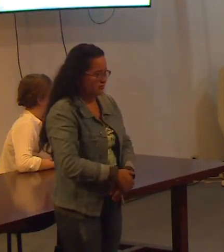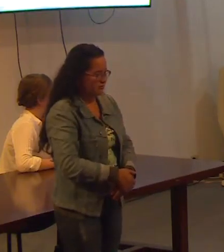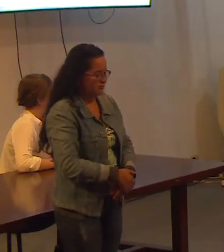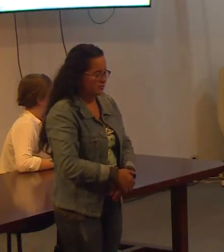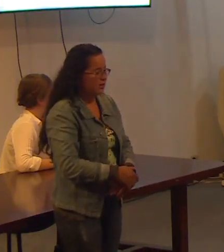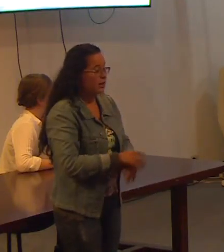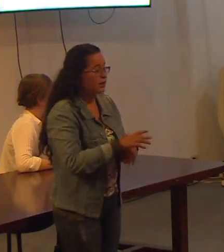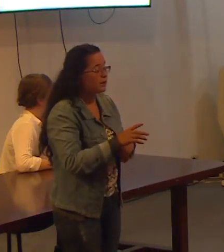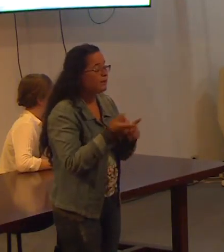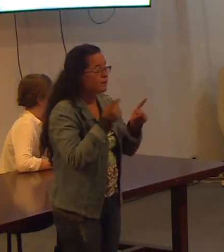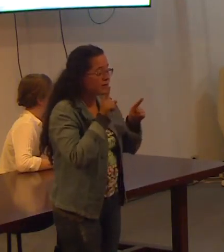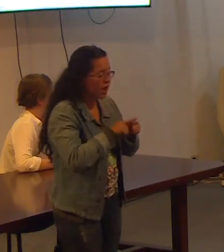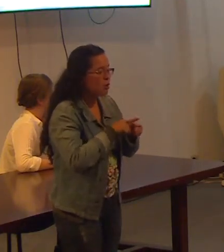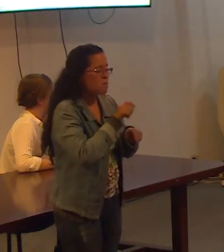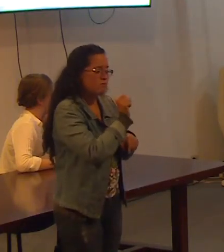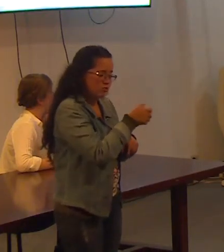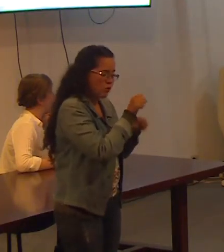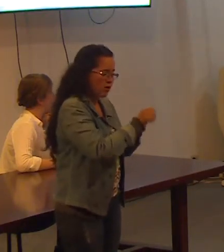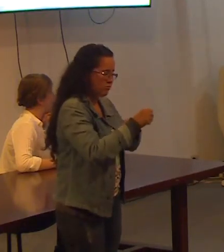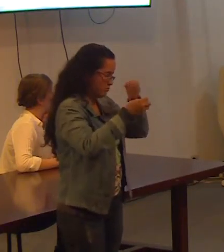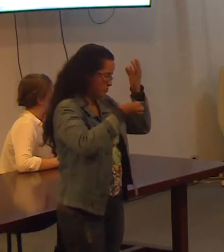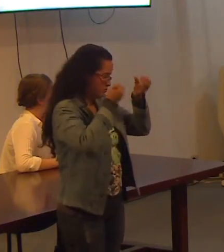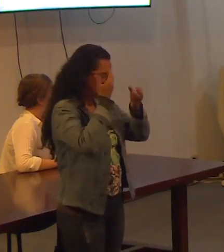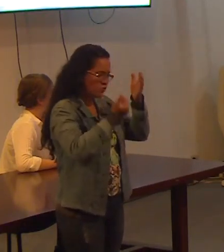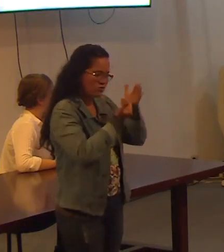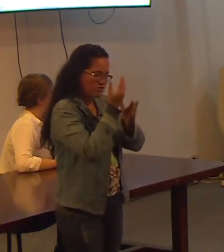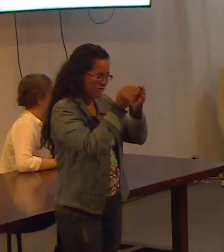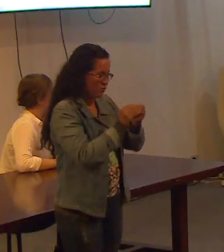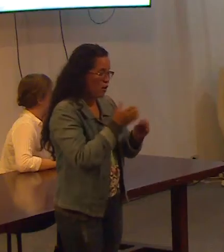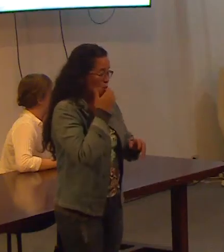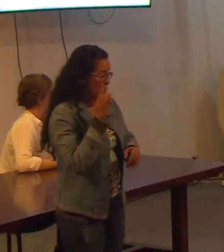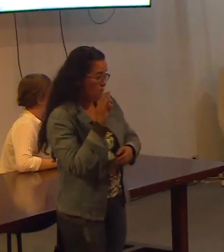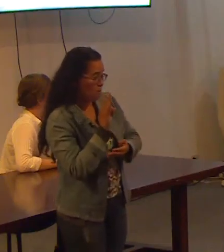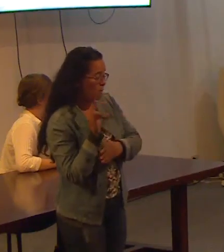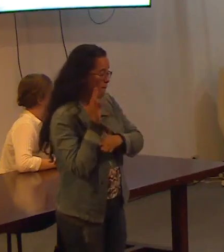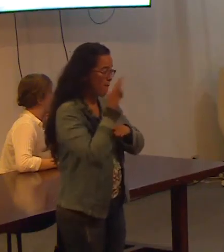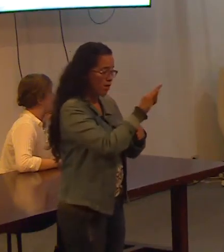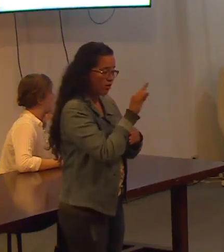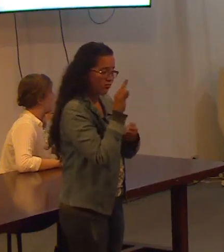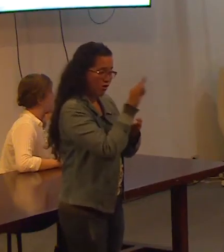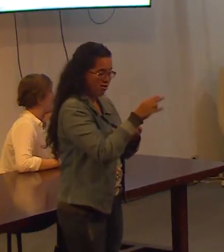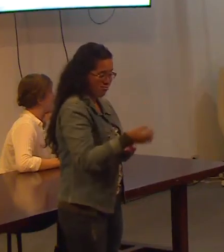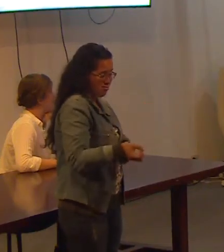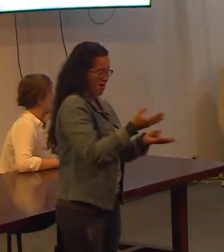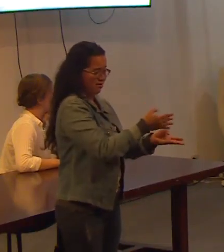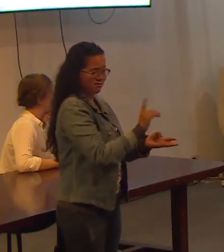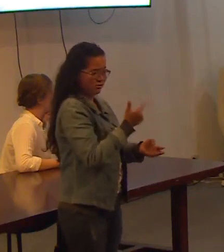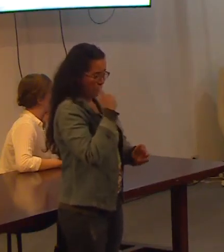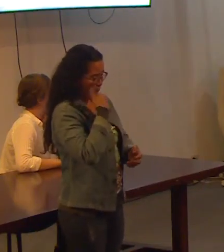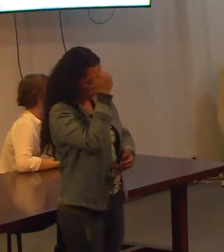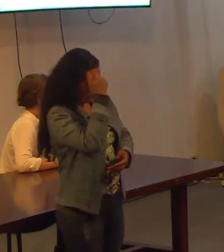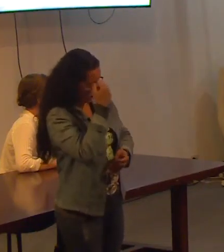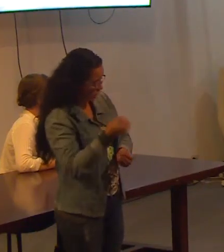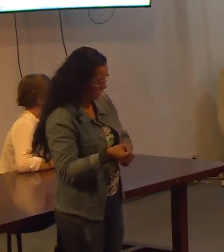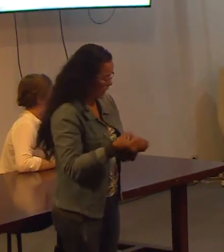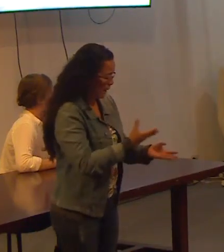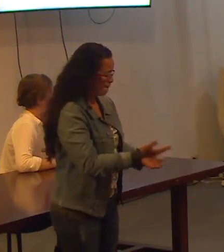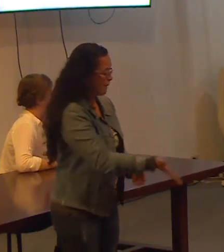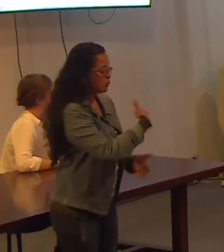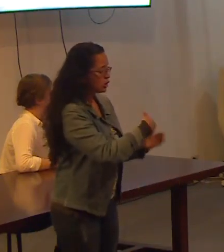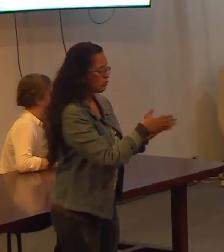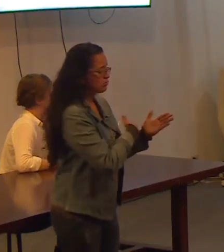tenían también la posibilidad de crear nuevas formas y no de un modelo impuesto o no de una modalidad que yo como docente llevo al aula y le digo vamos